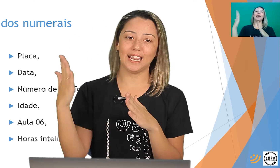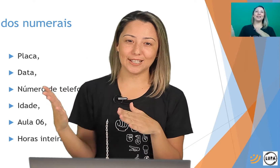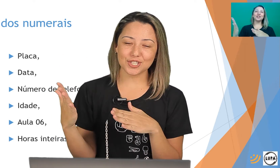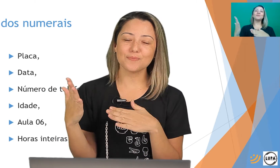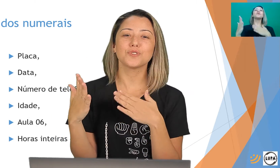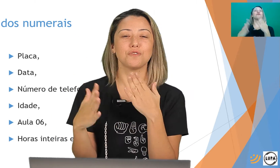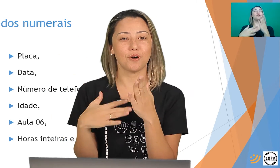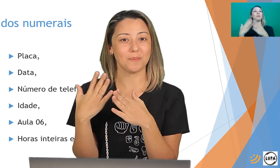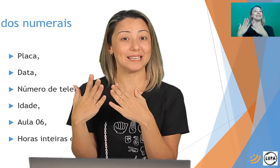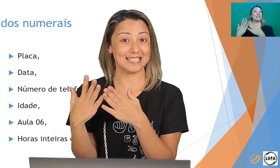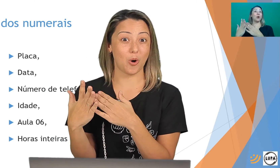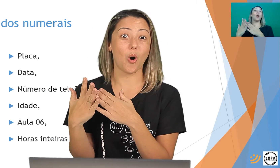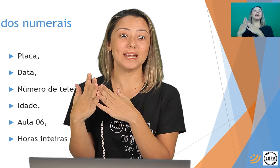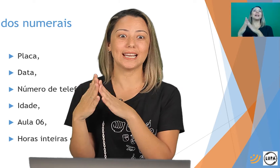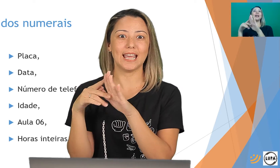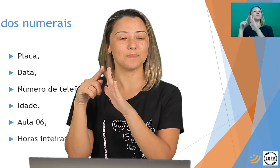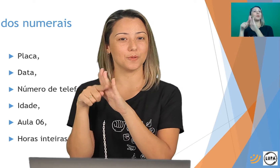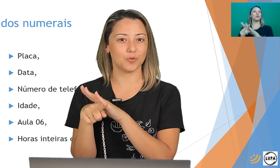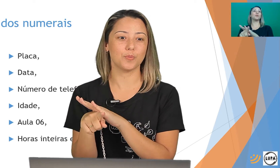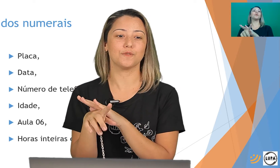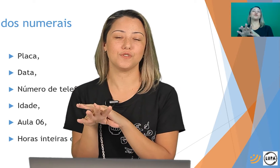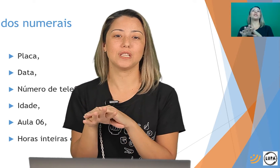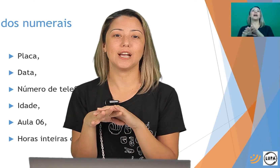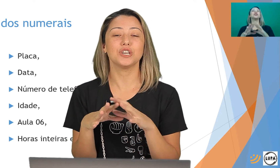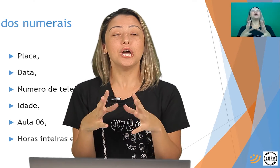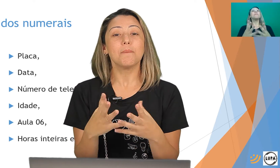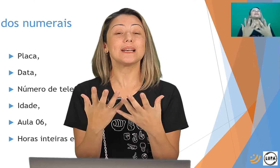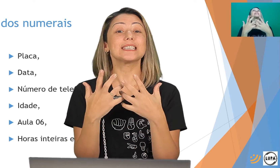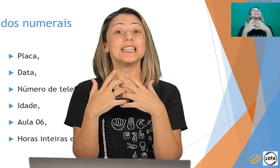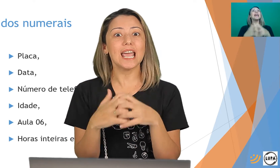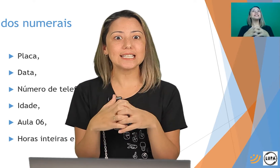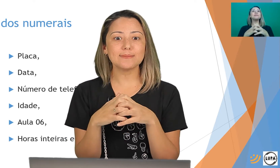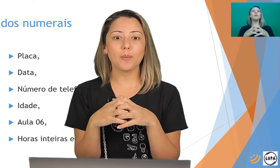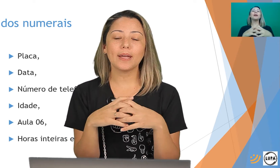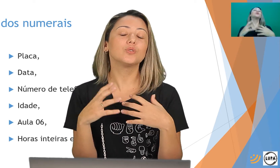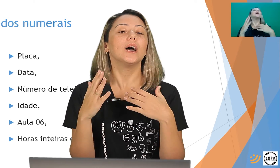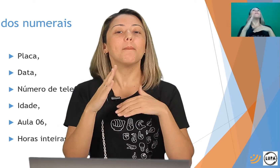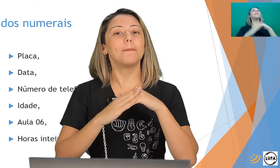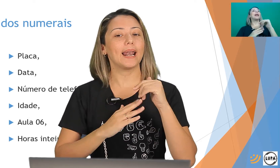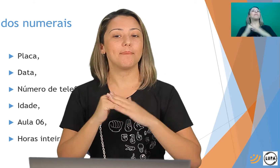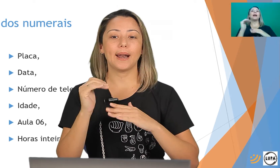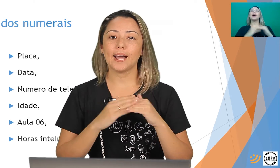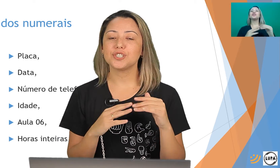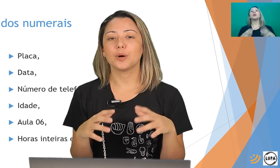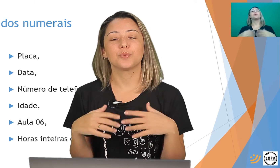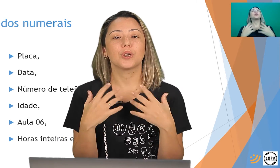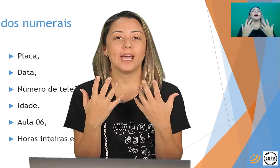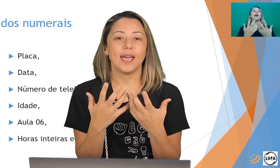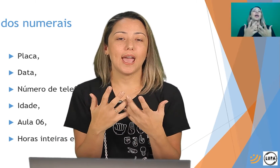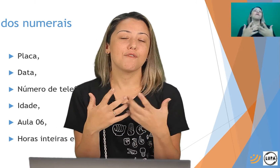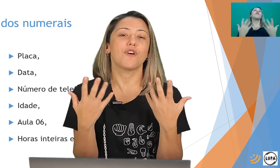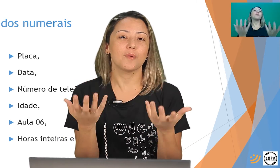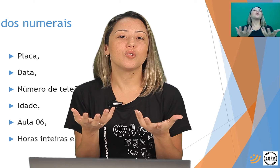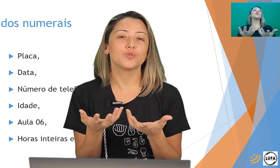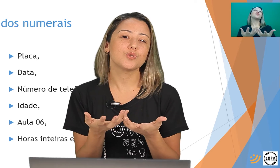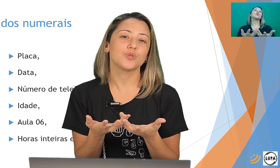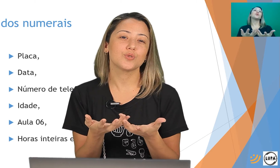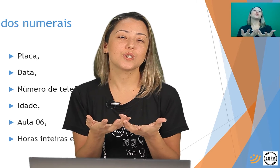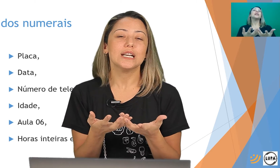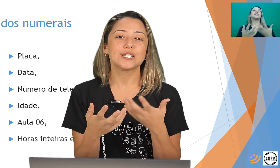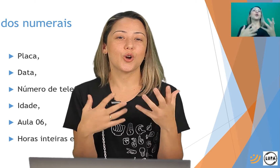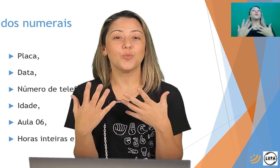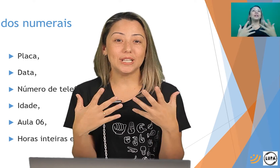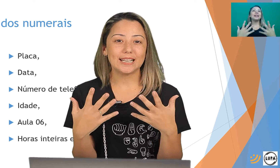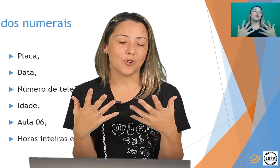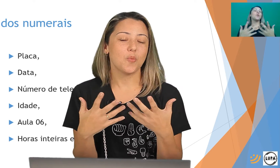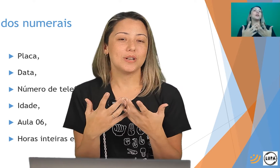na frente, de forma mais teórica, né, e com profundidade, mas que nesse momento, pela prática, porque é a forma como os